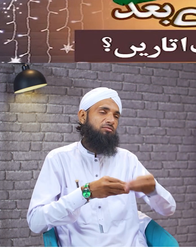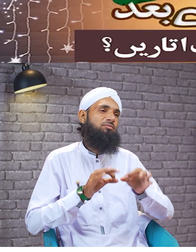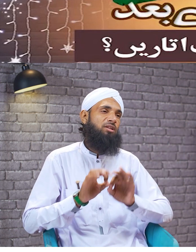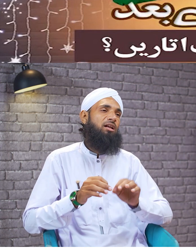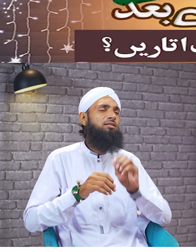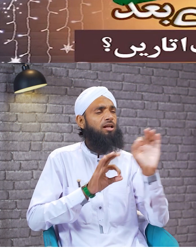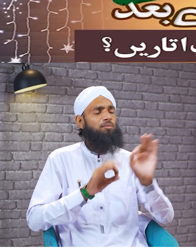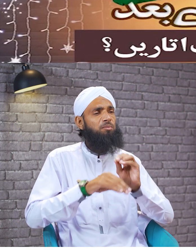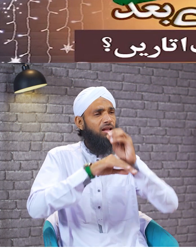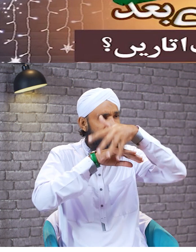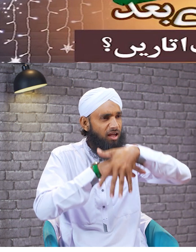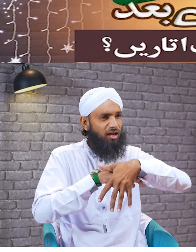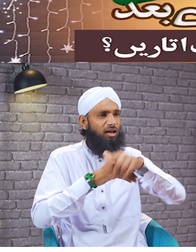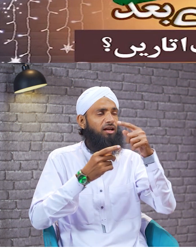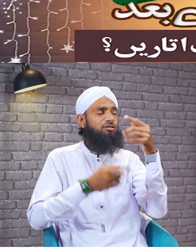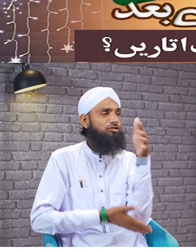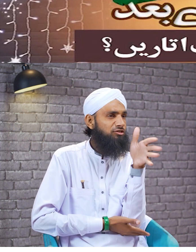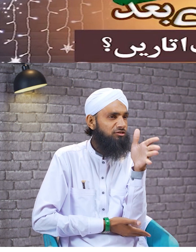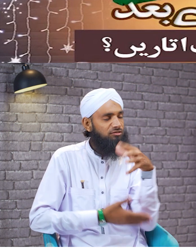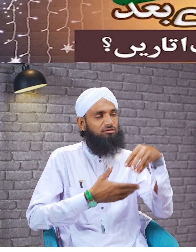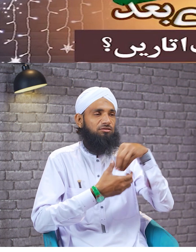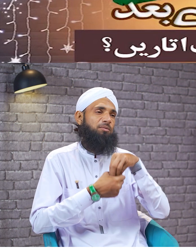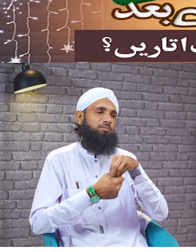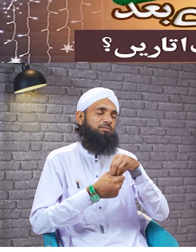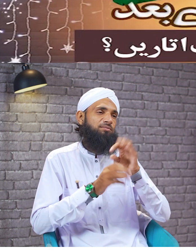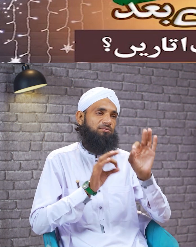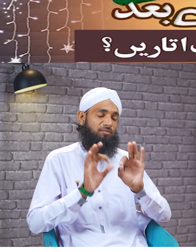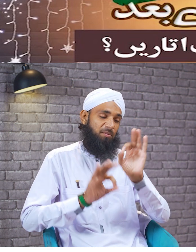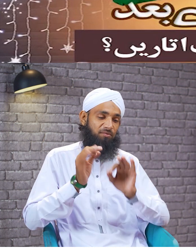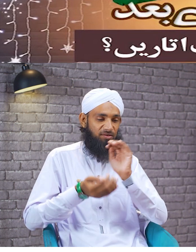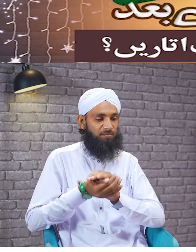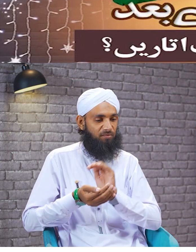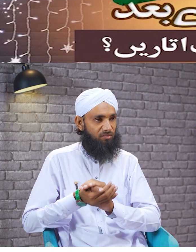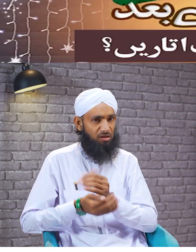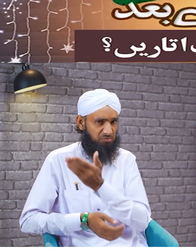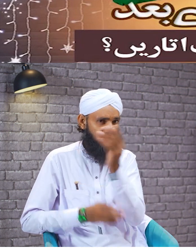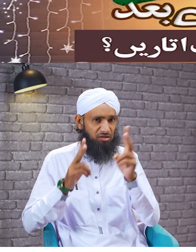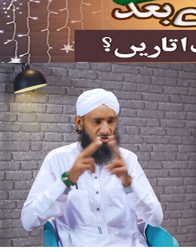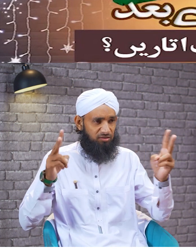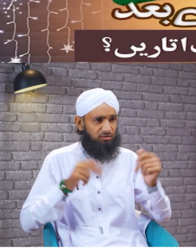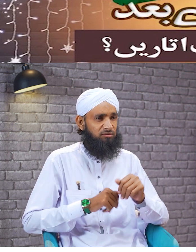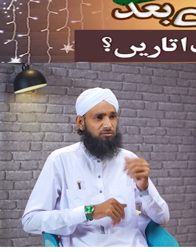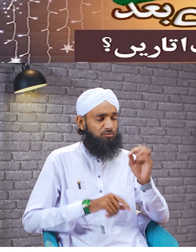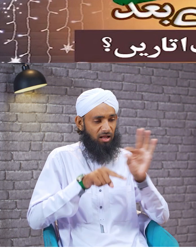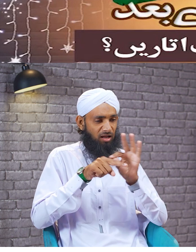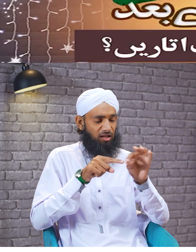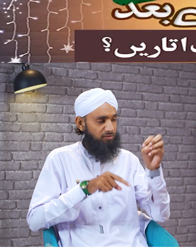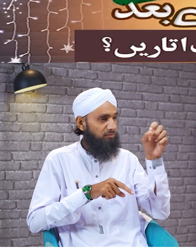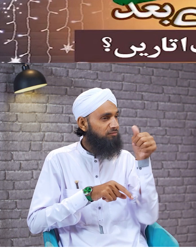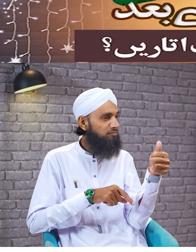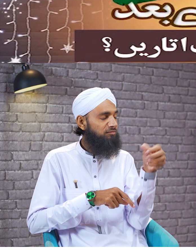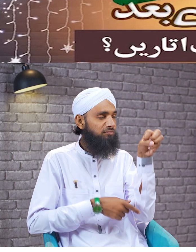समेटना शुरू कर दें और बत्तियां वगैरह उतार कर इसको महफूज कर लें। बाज लोग दिन दिहाड़े भी जला रहे होते हैं, बस सो